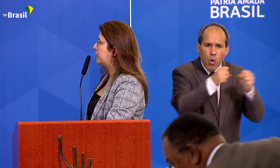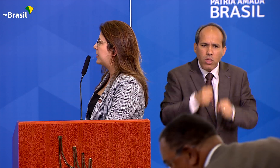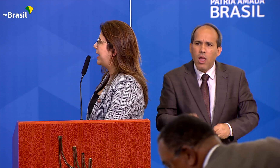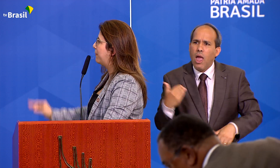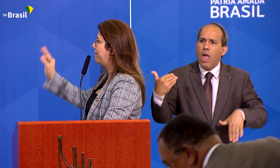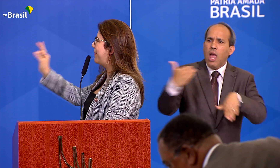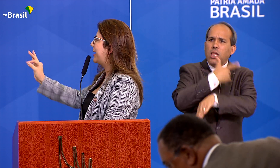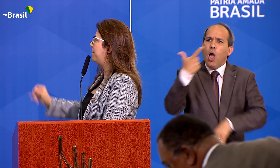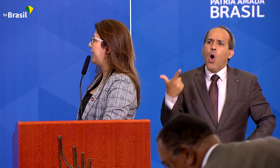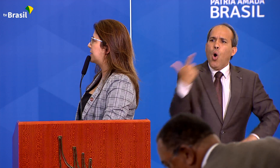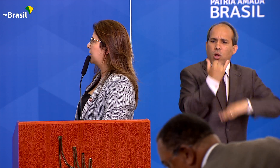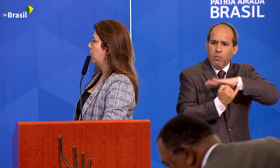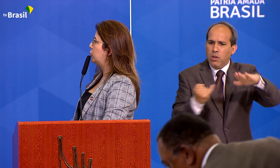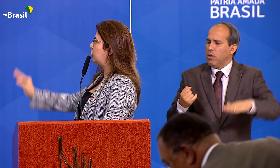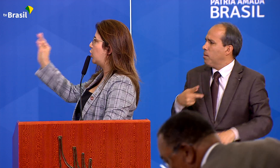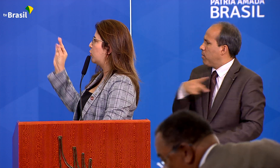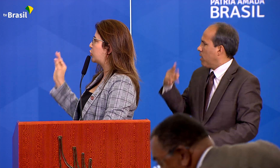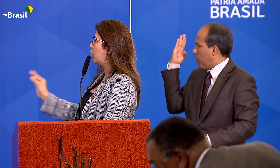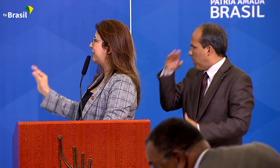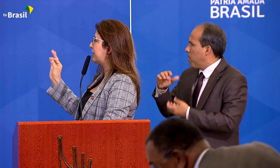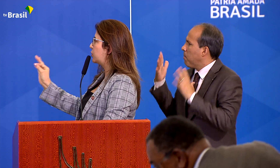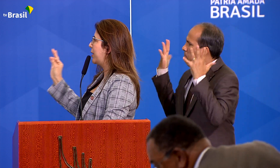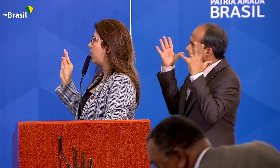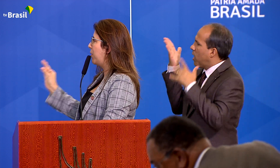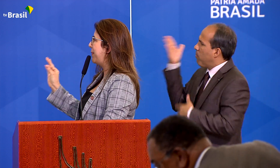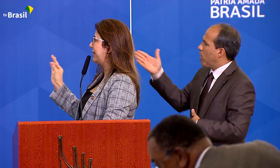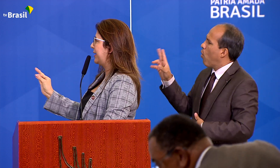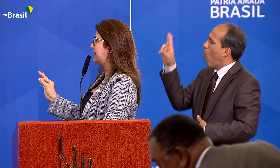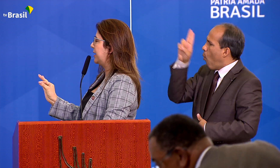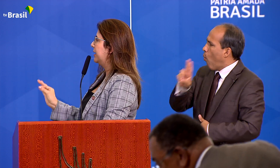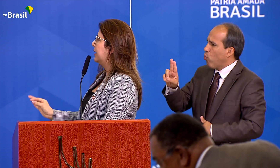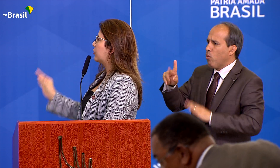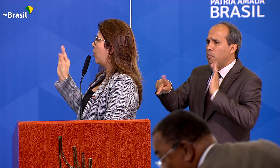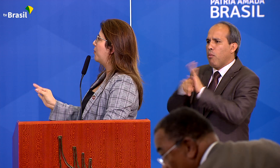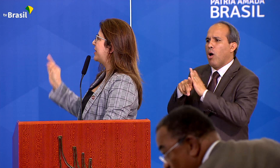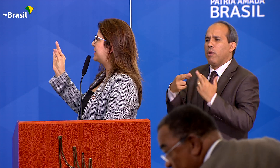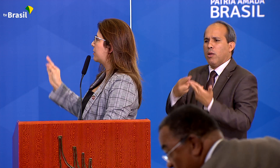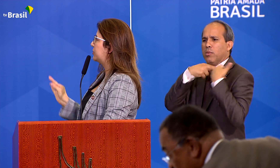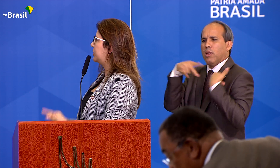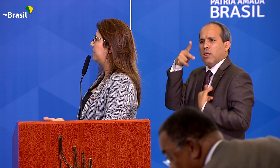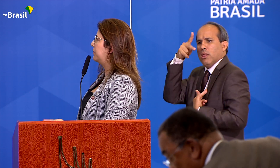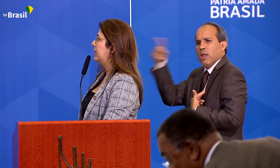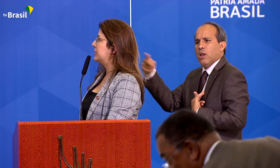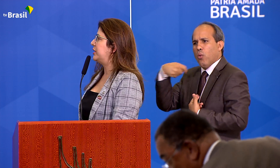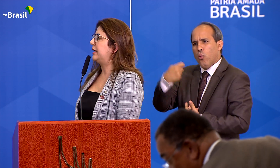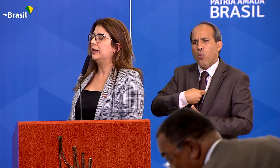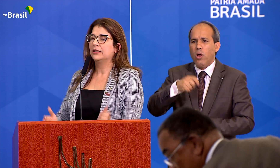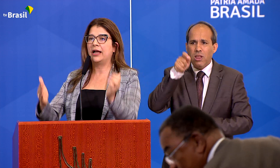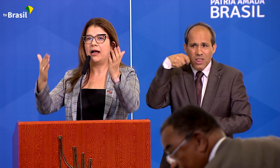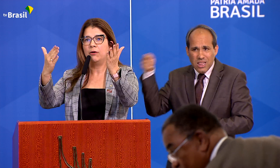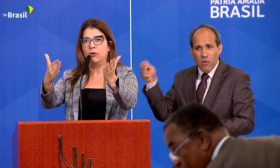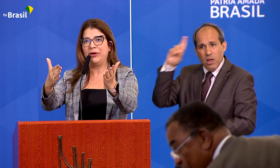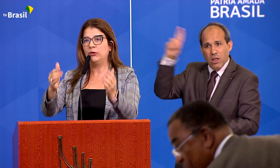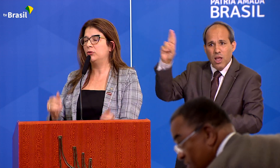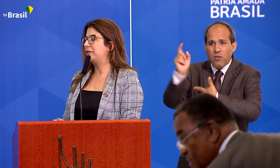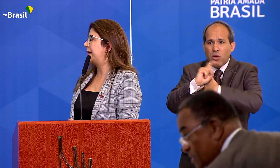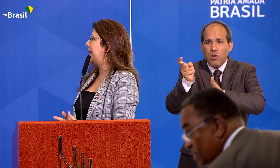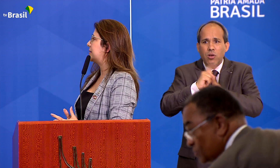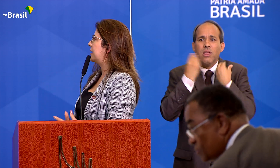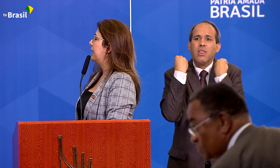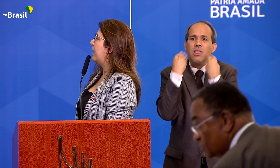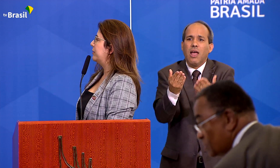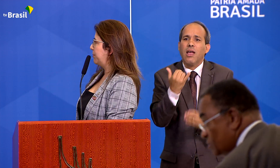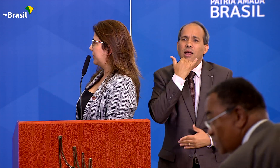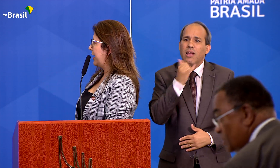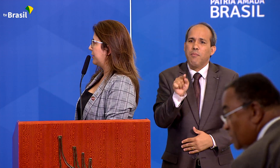Presidente bolsonaro Parabéns o senhor usou da sua competência como executivo de da o